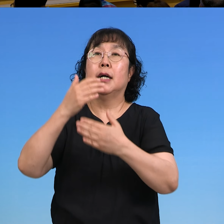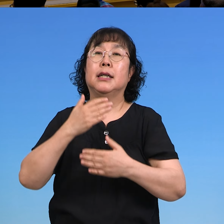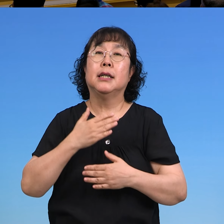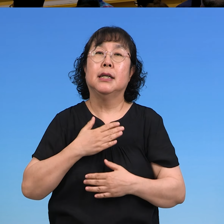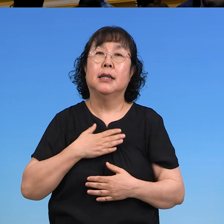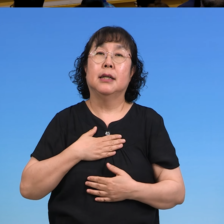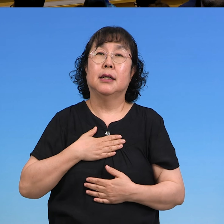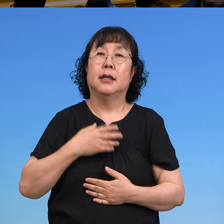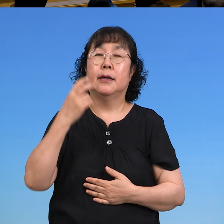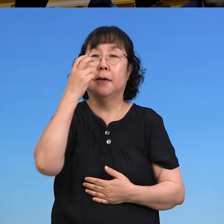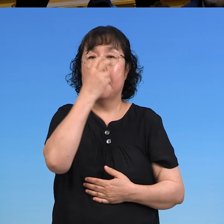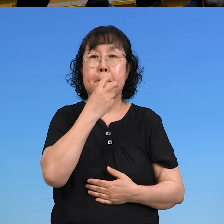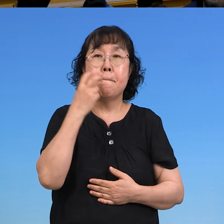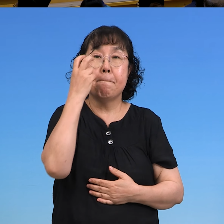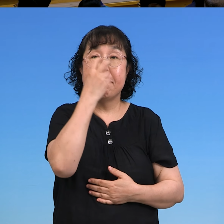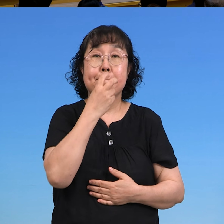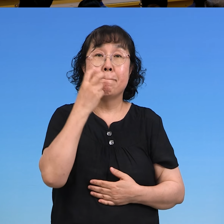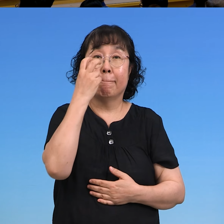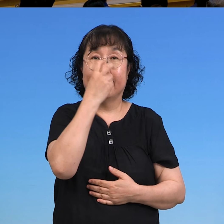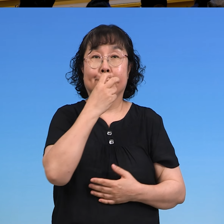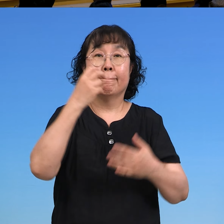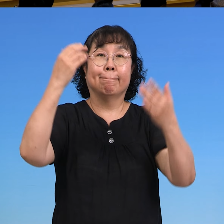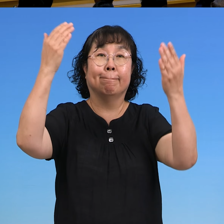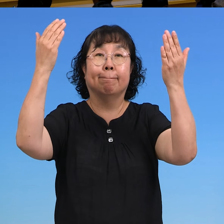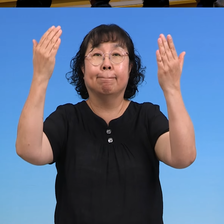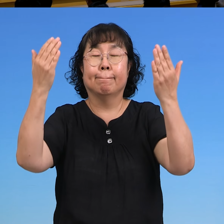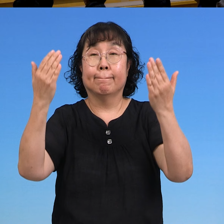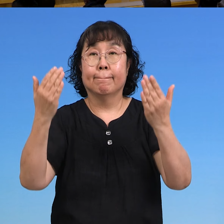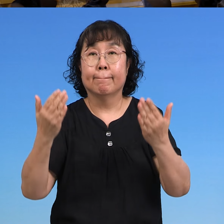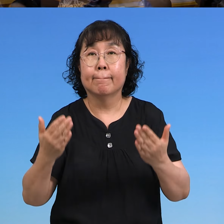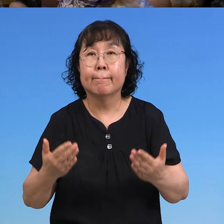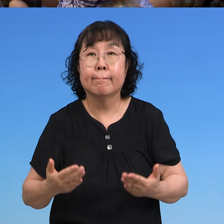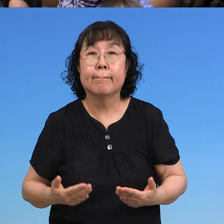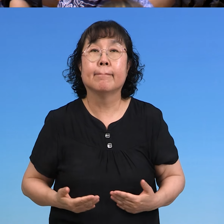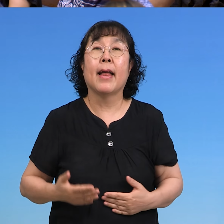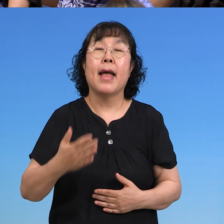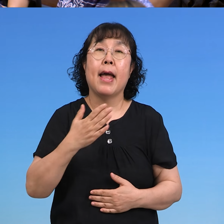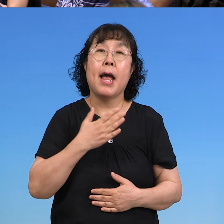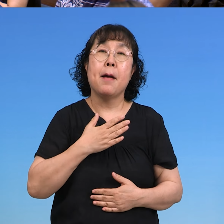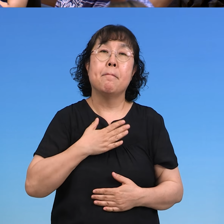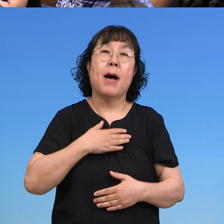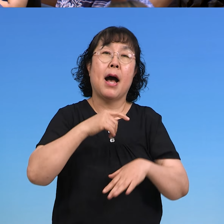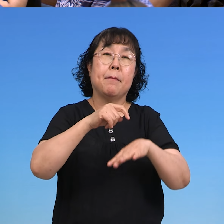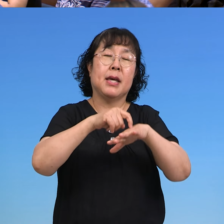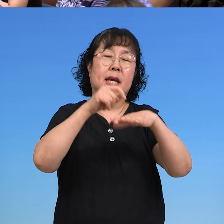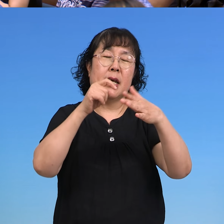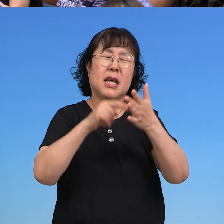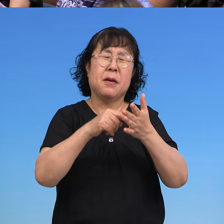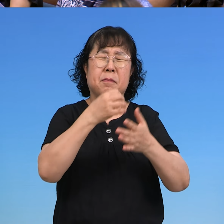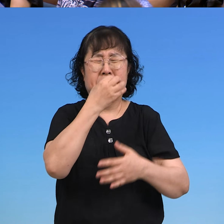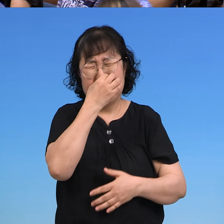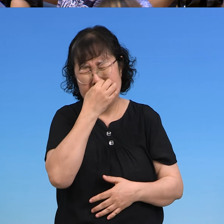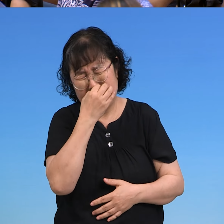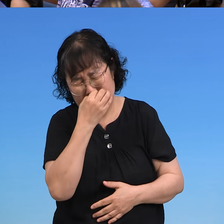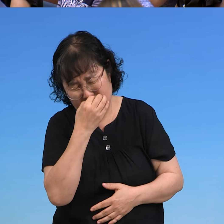여러분 두려움이 밀려올 때마다 내 마음이 힘에 겨워 지칠지라도,